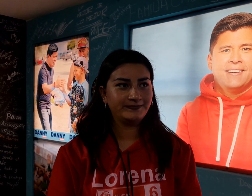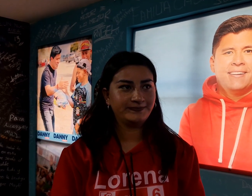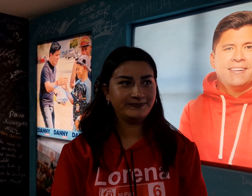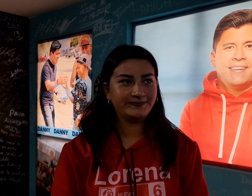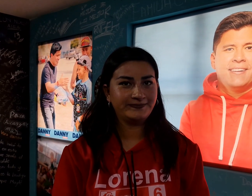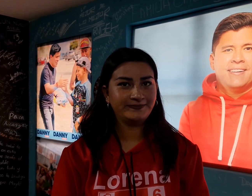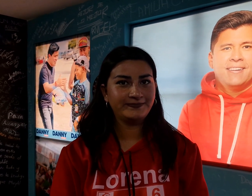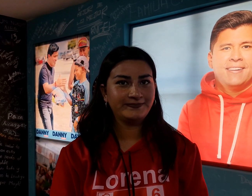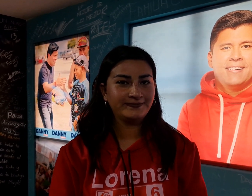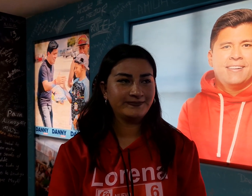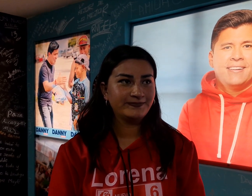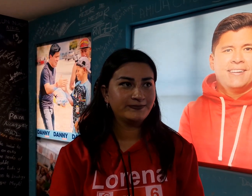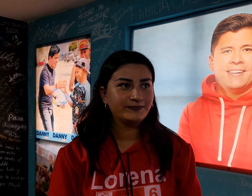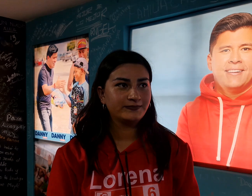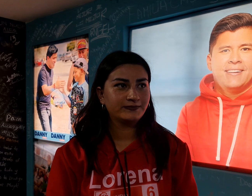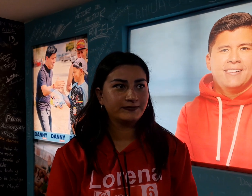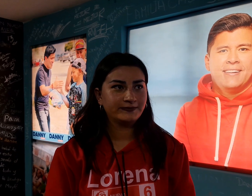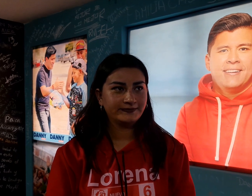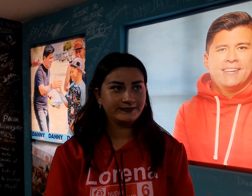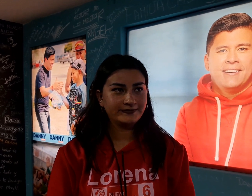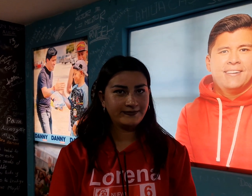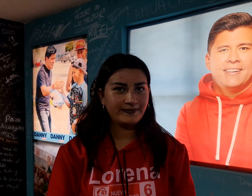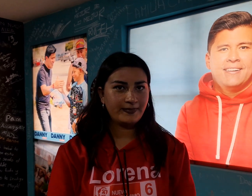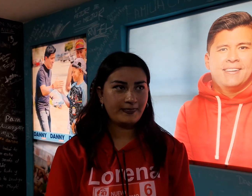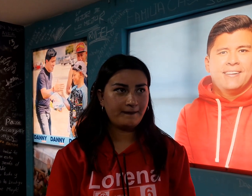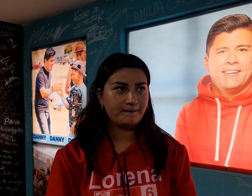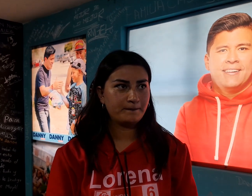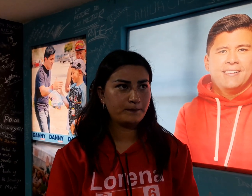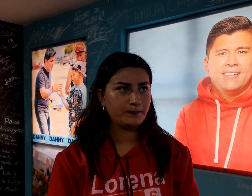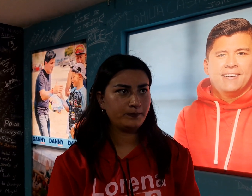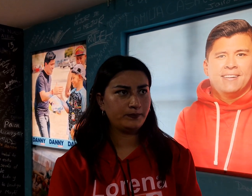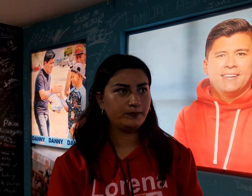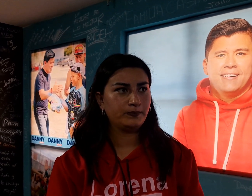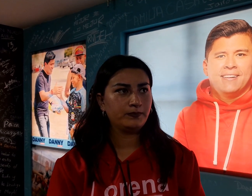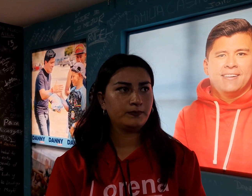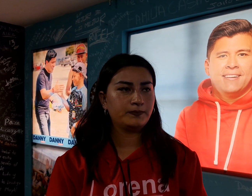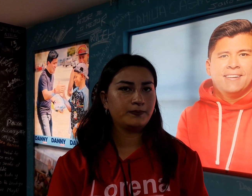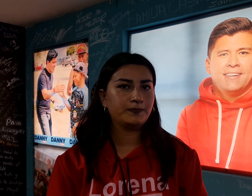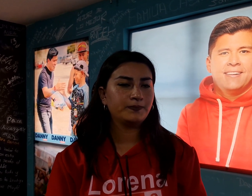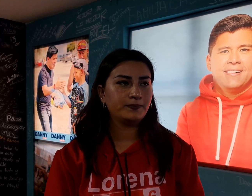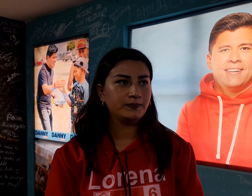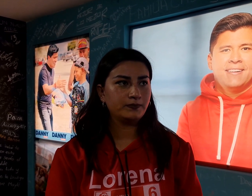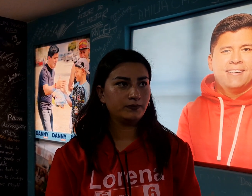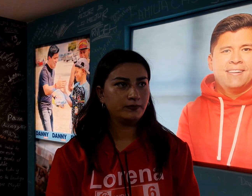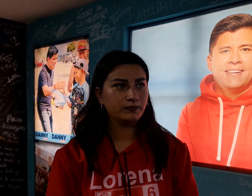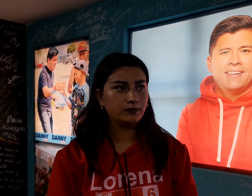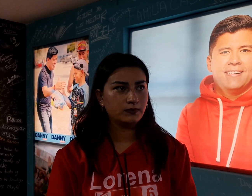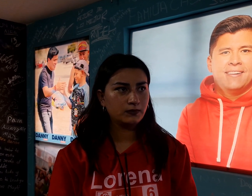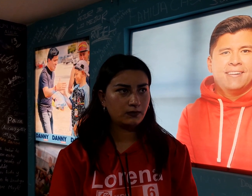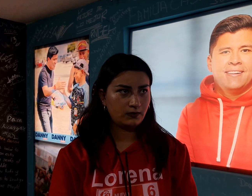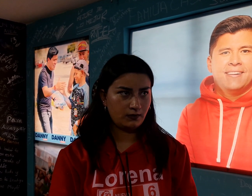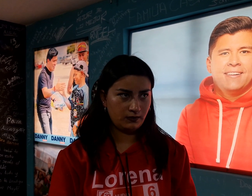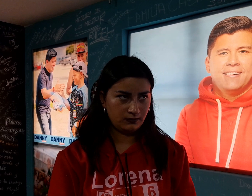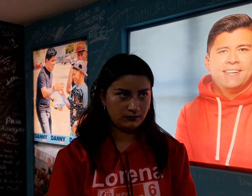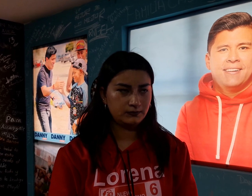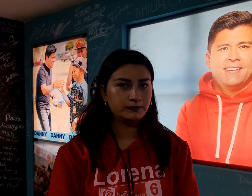ahora, sorda, igual se necesita no solamente en el consejo, sino inclusión en los mismos colegios, en el mismo